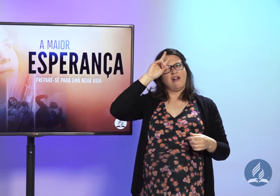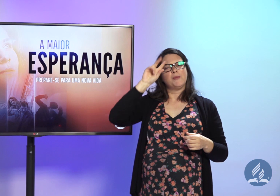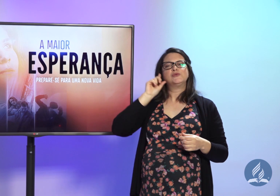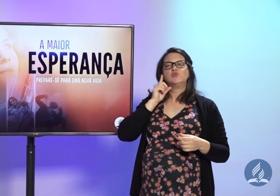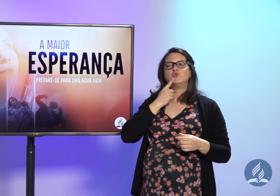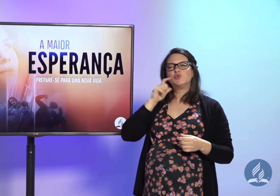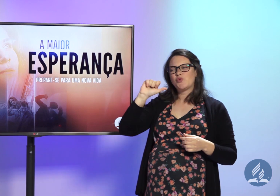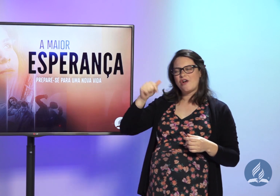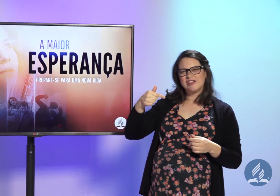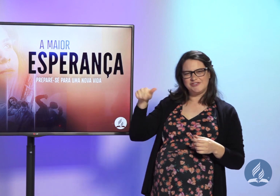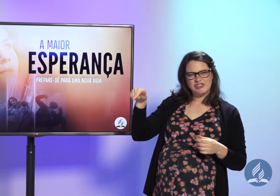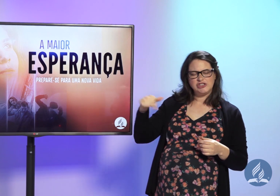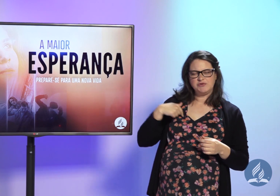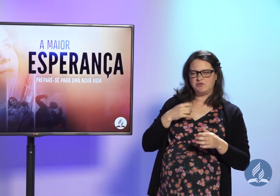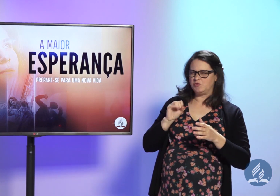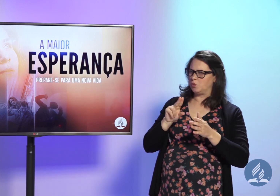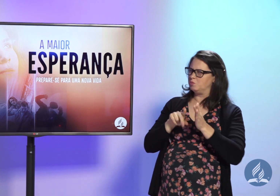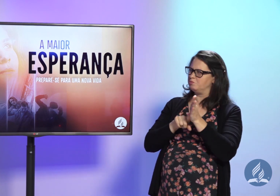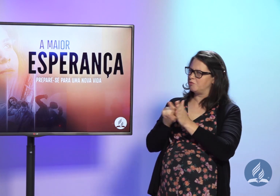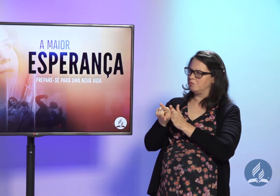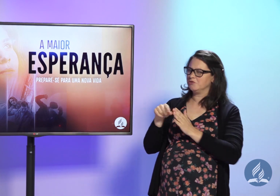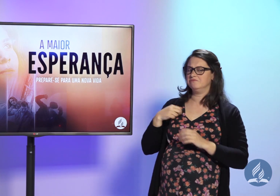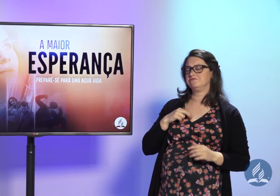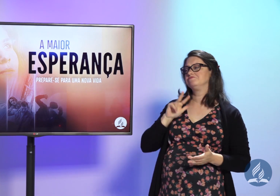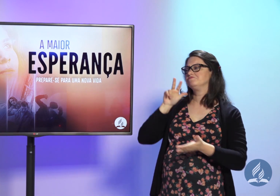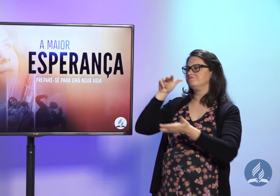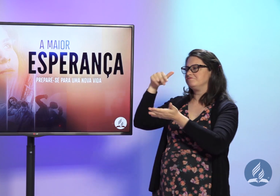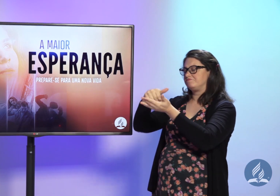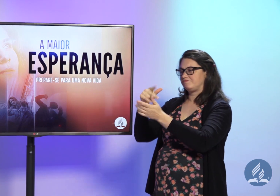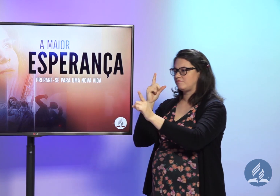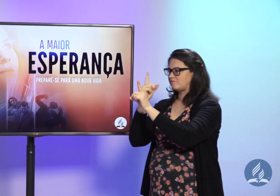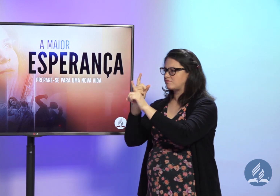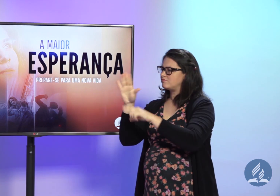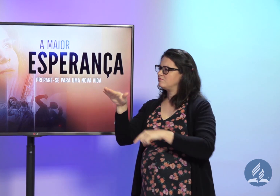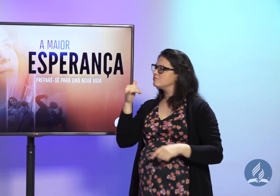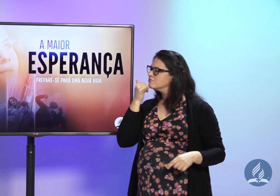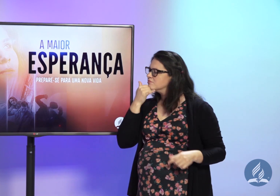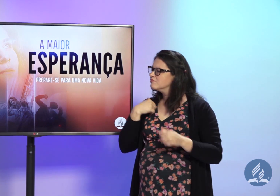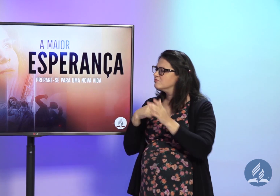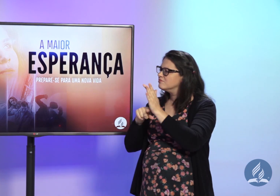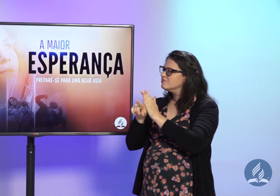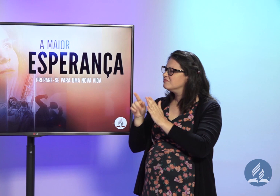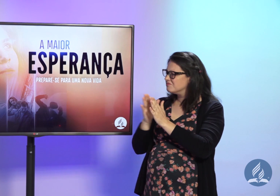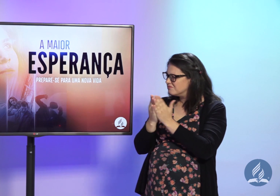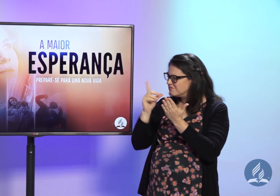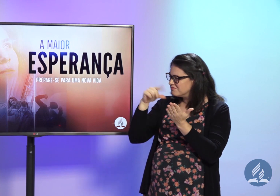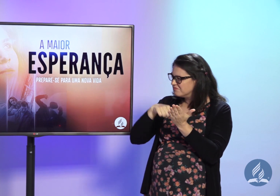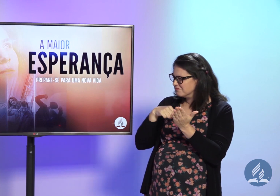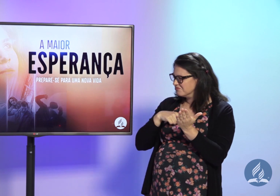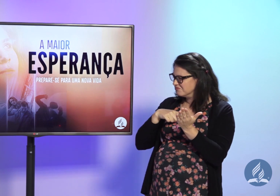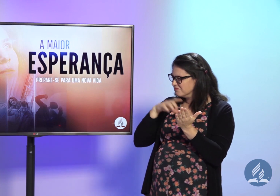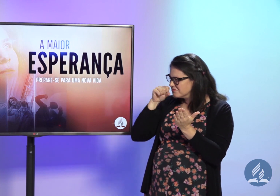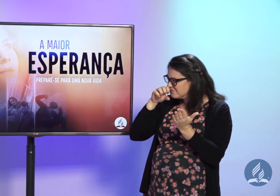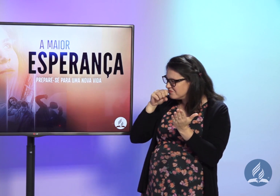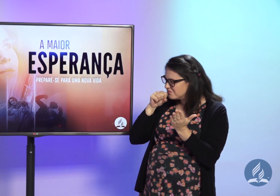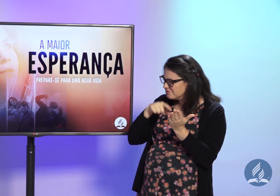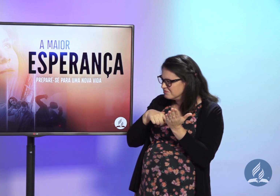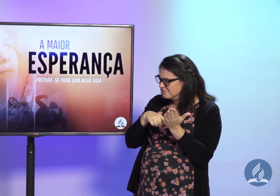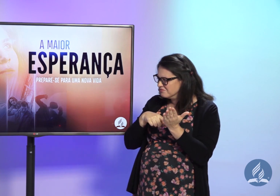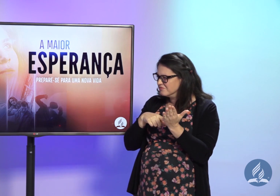sábado. E aquilo deixou ele bem incomodado. Na próxima oportunidade que ele teve de encontrar seu amigo adventista, ele perguntou